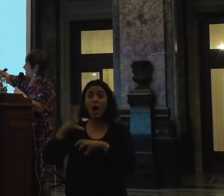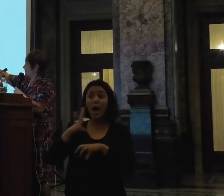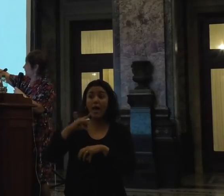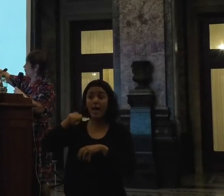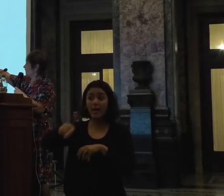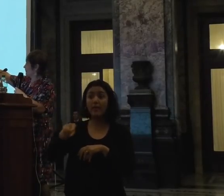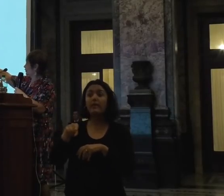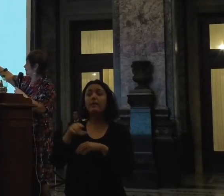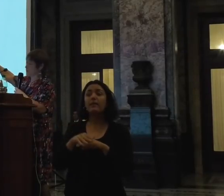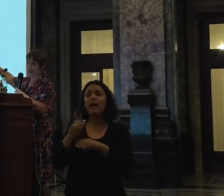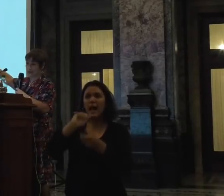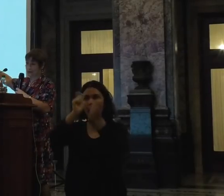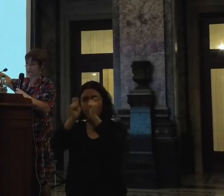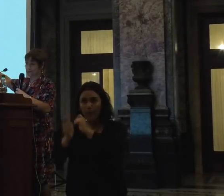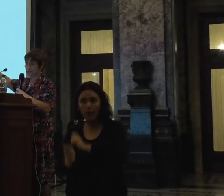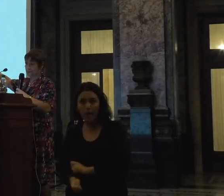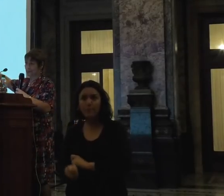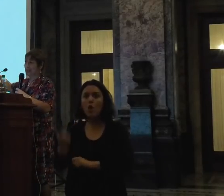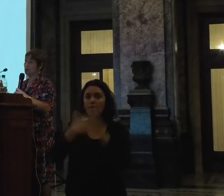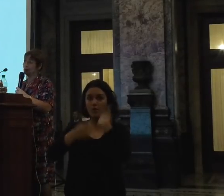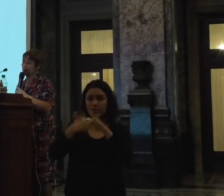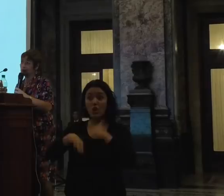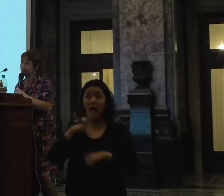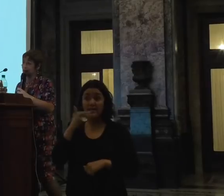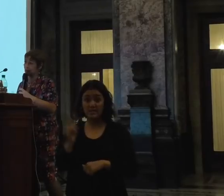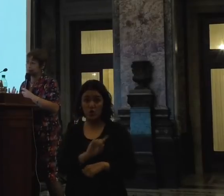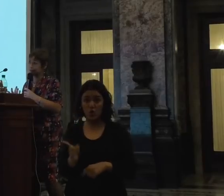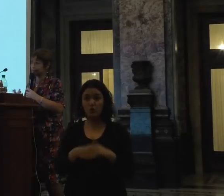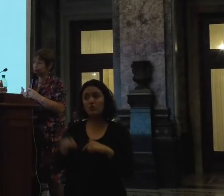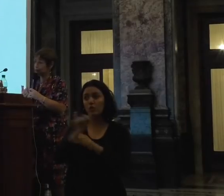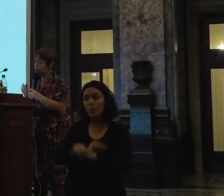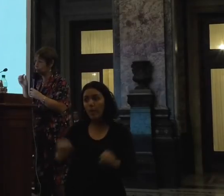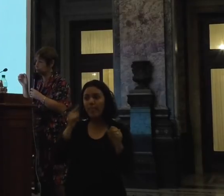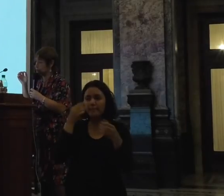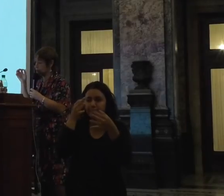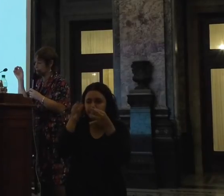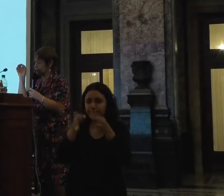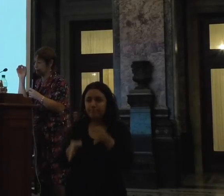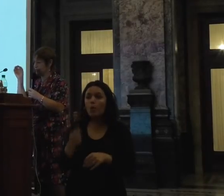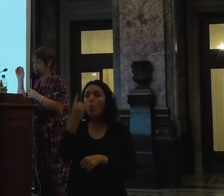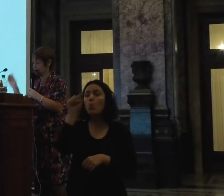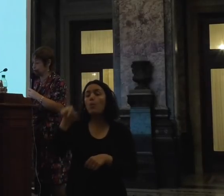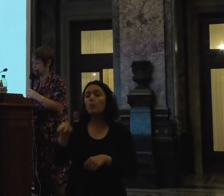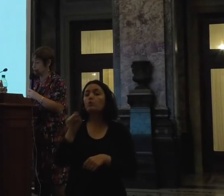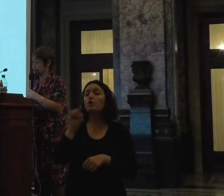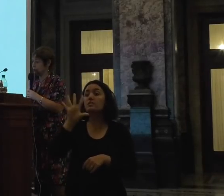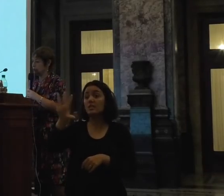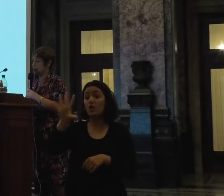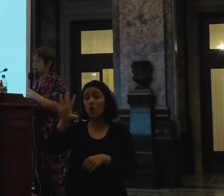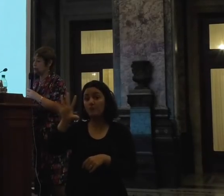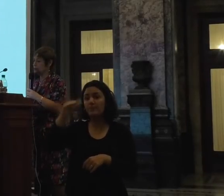está habiendo un cambio de información. Esto lo podemos hacer con una precisión de 1.5 milímetros